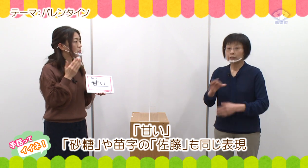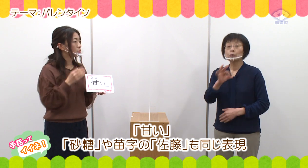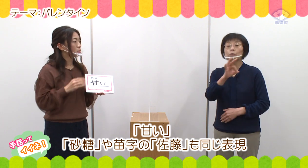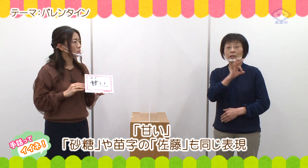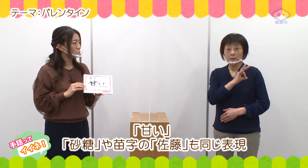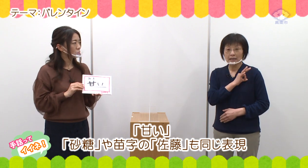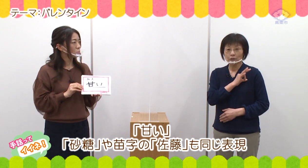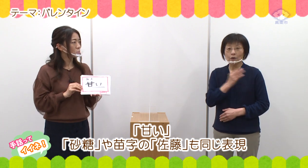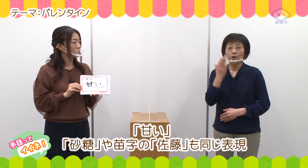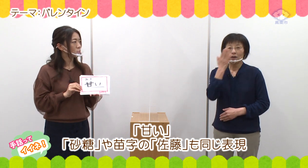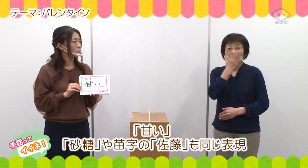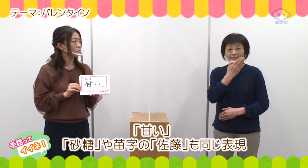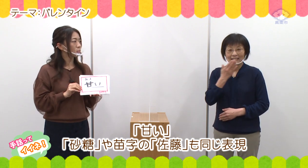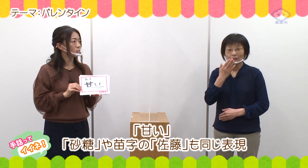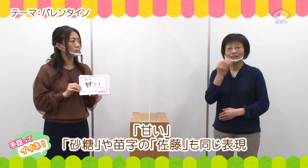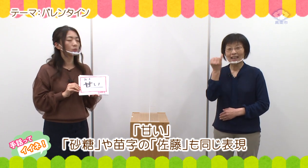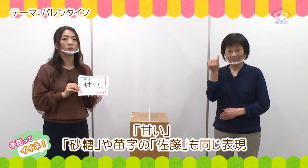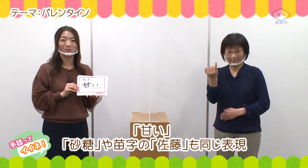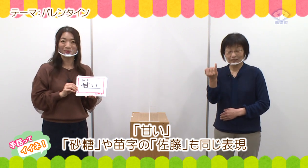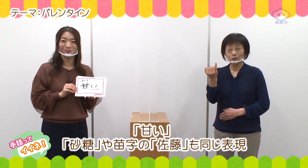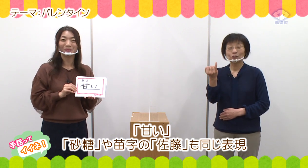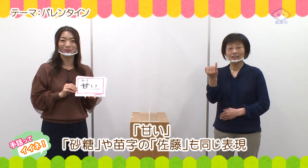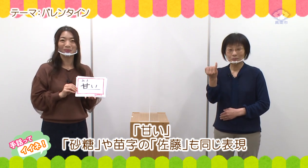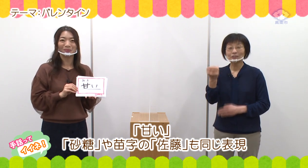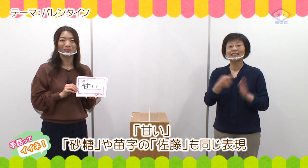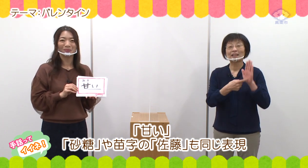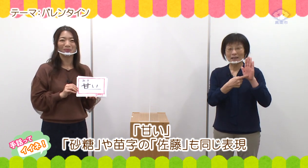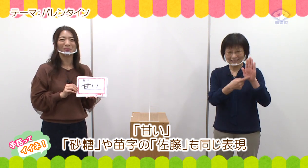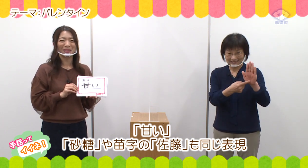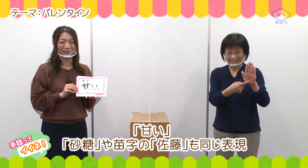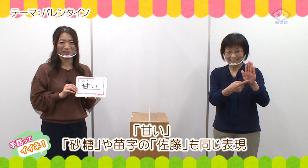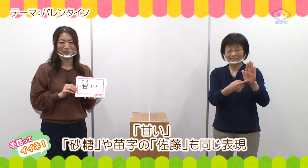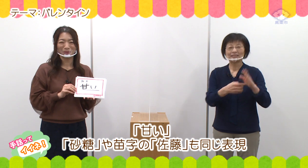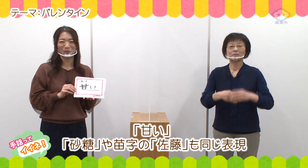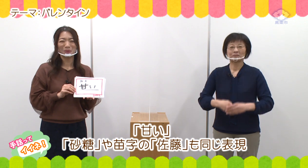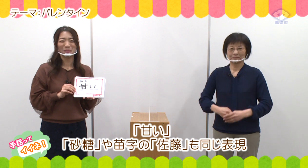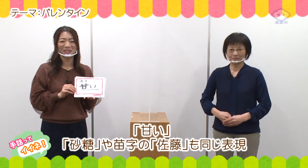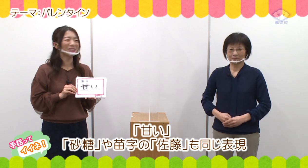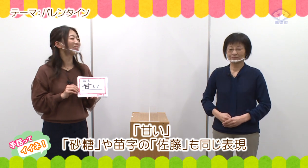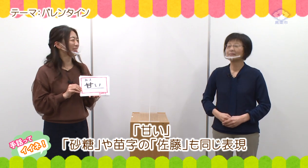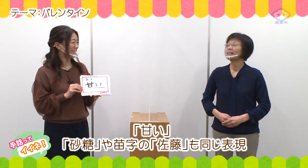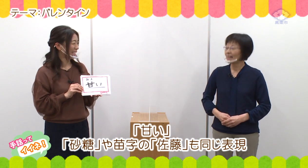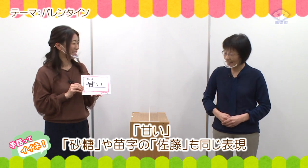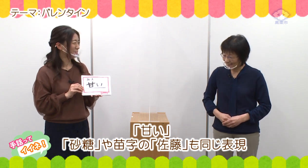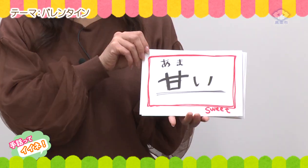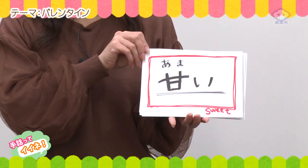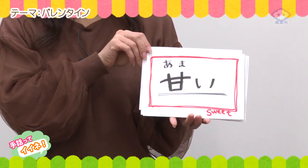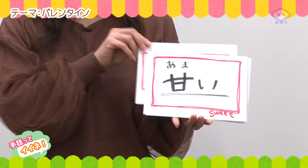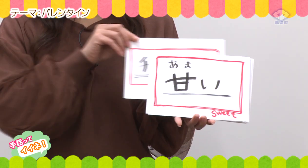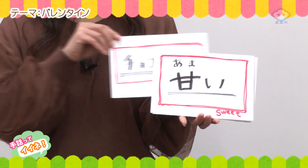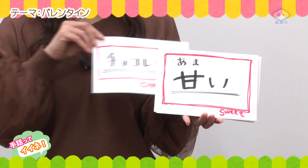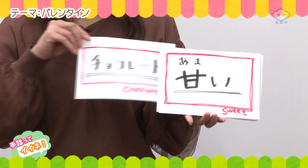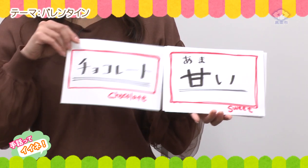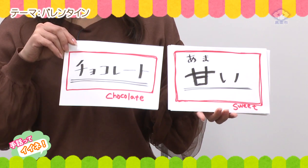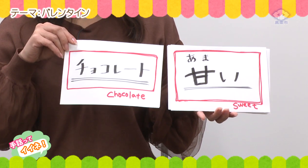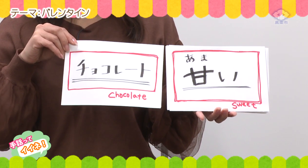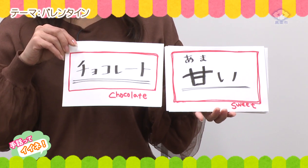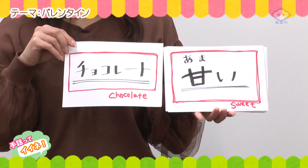人の名前の佐藤さんという時にも使います。 はい、とっても面白いですね。 はい、 先ほどのチョコ